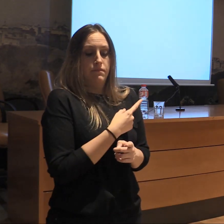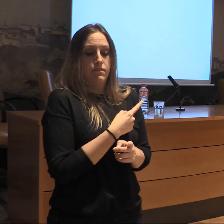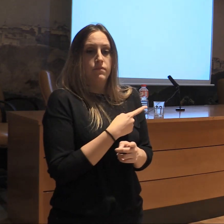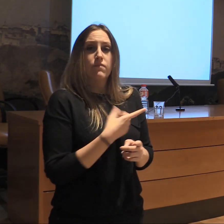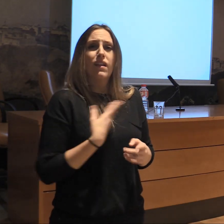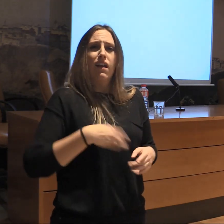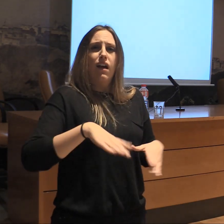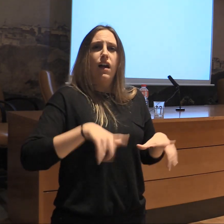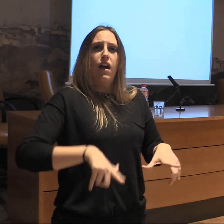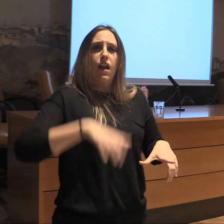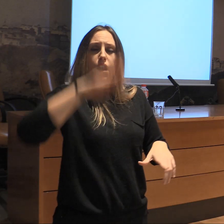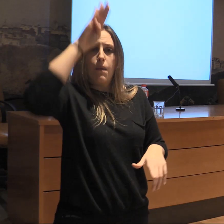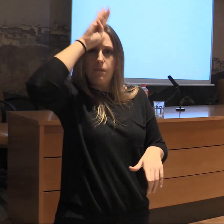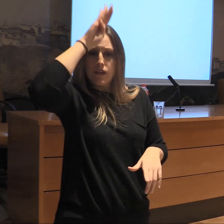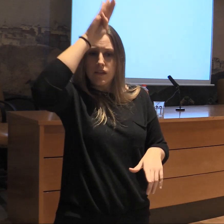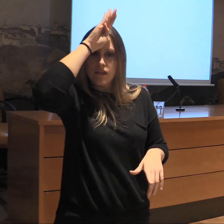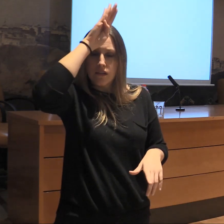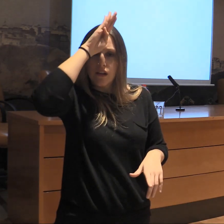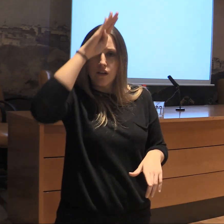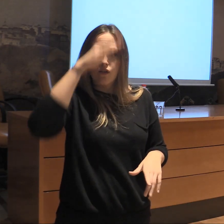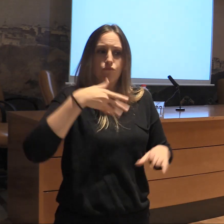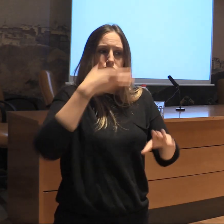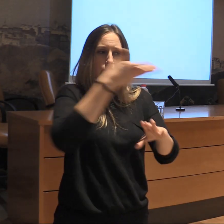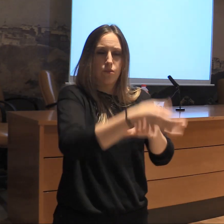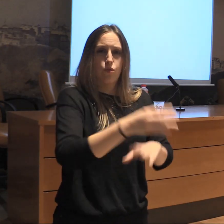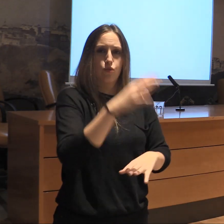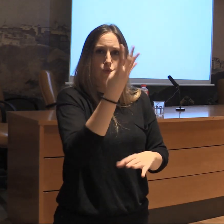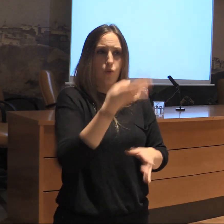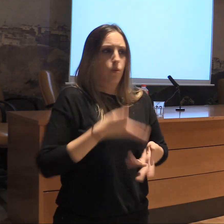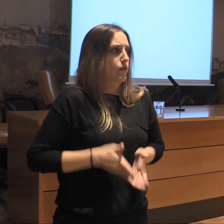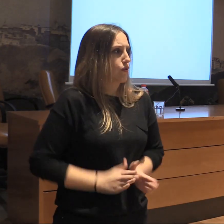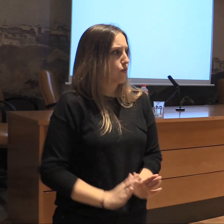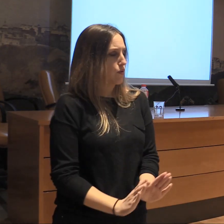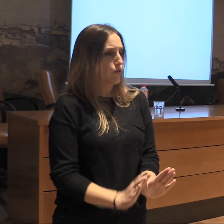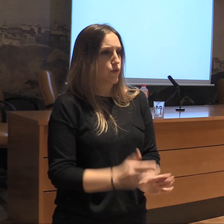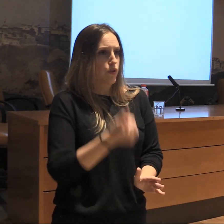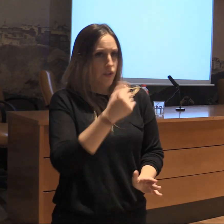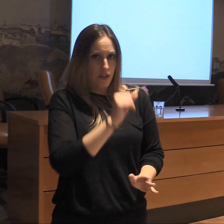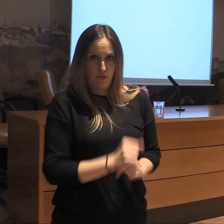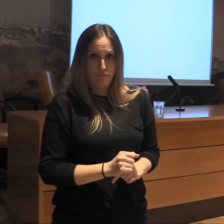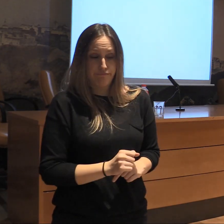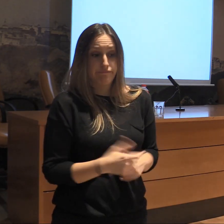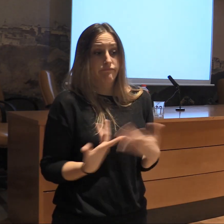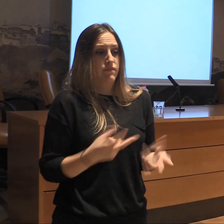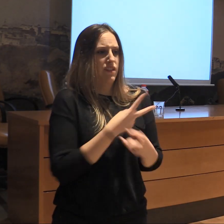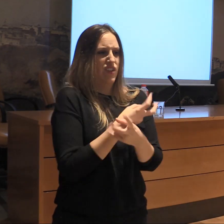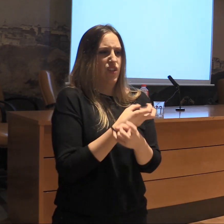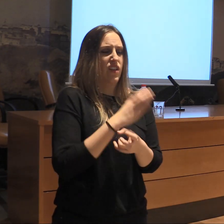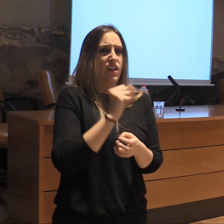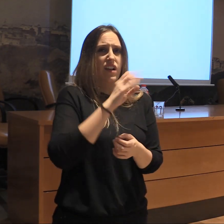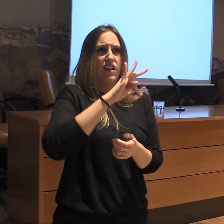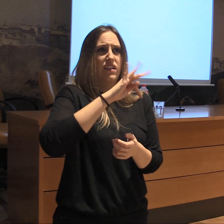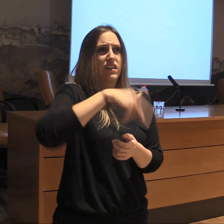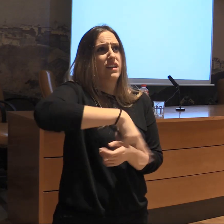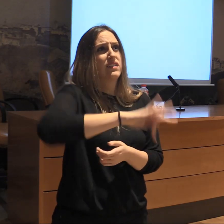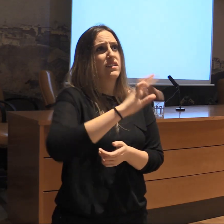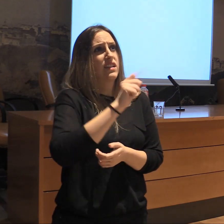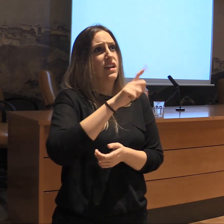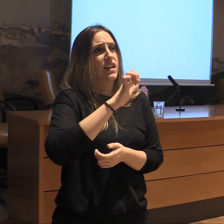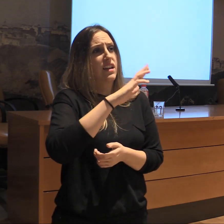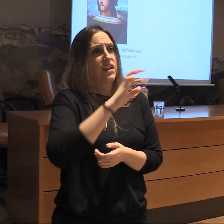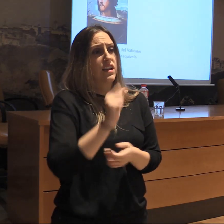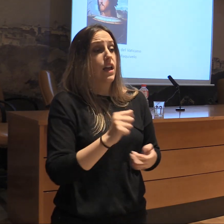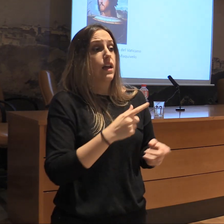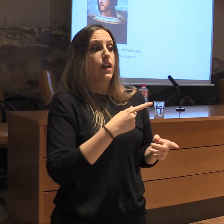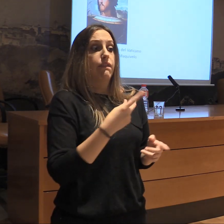al Vaticano a sus 4 hijos y el veneno de su familia, la cantarela o algo parecido. Los más conocidos